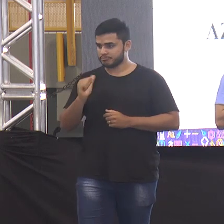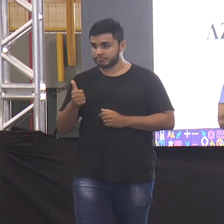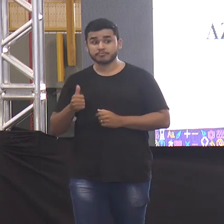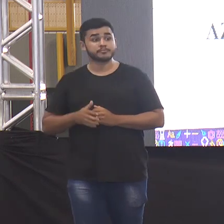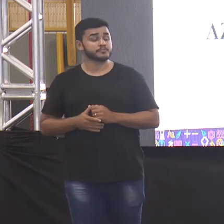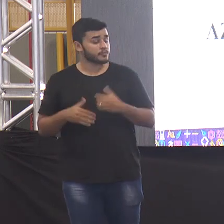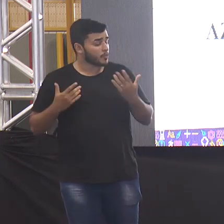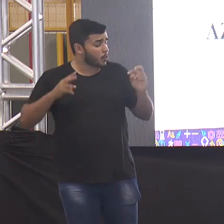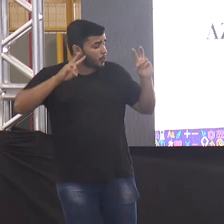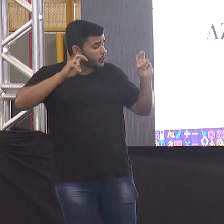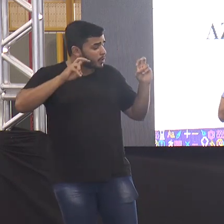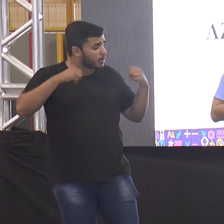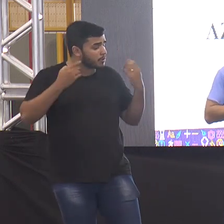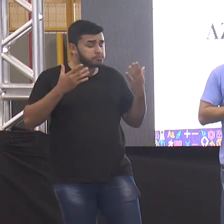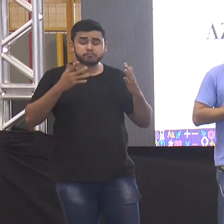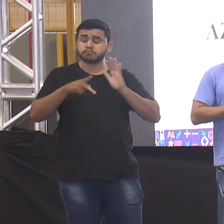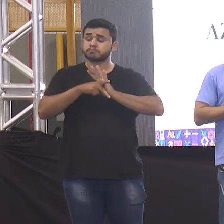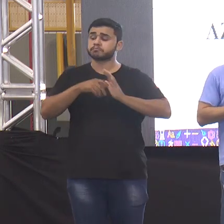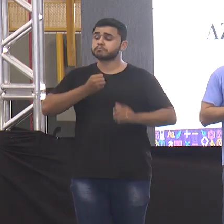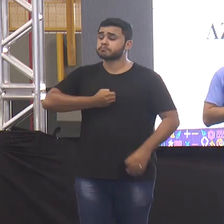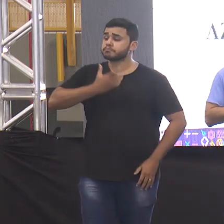E qual é o tema central do poema?